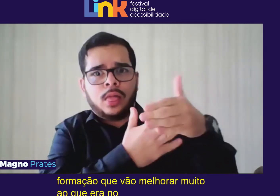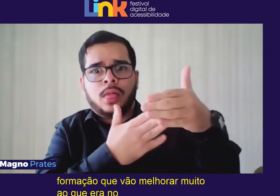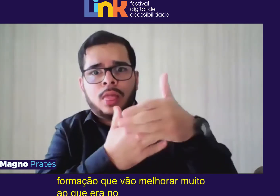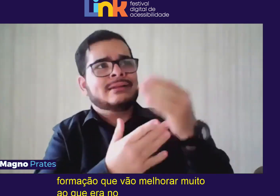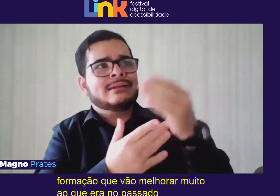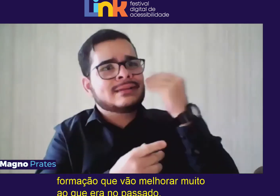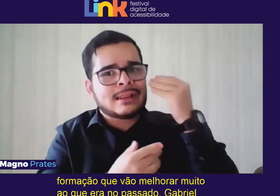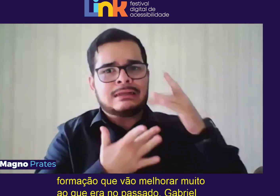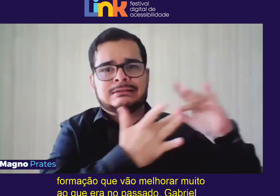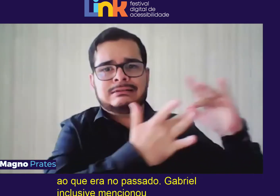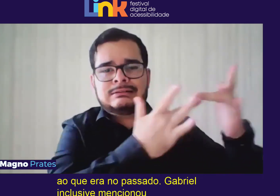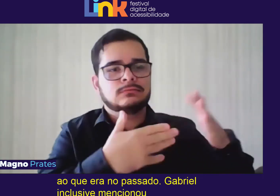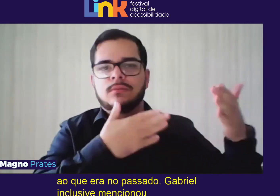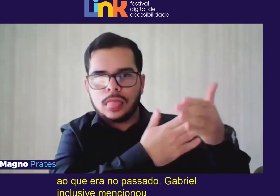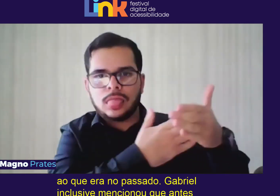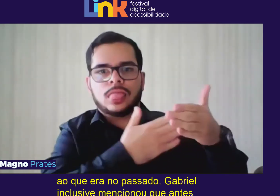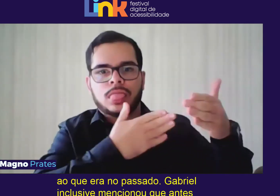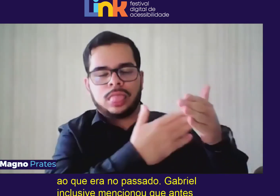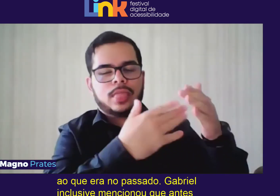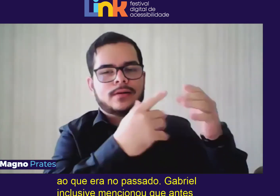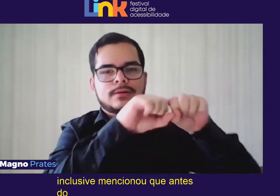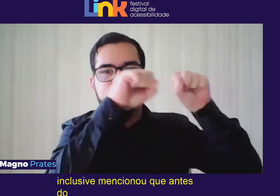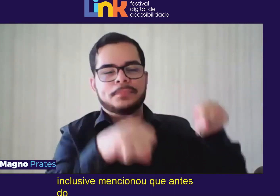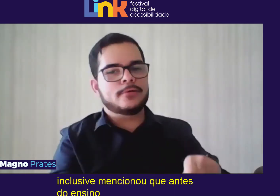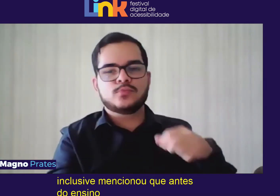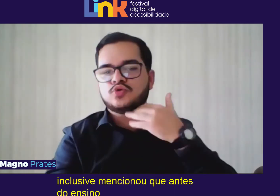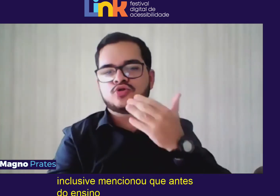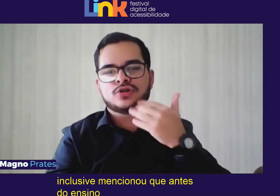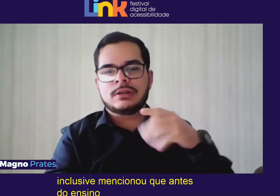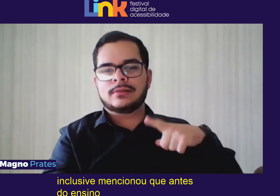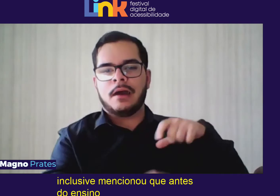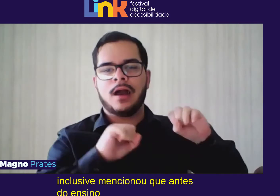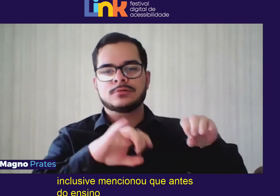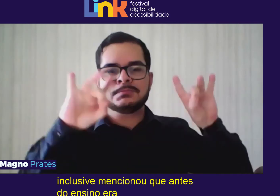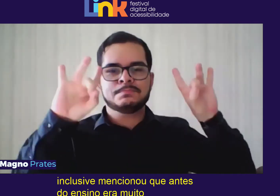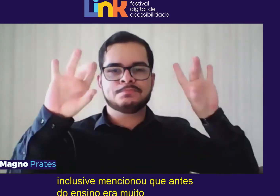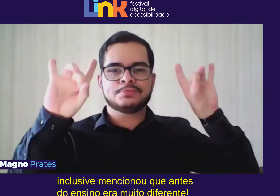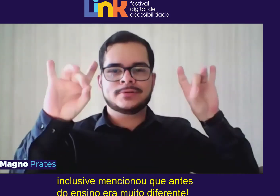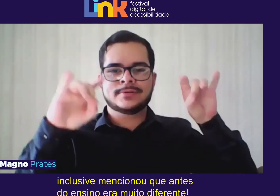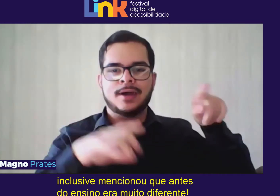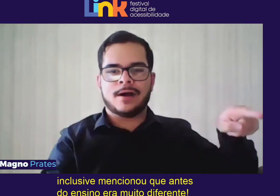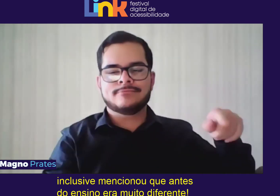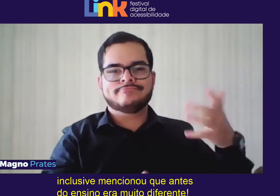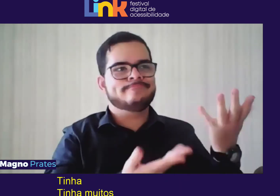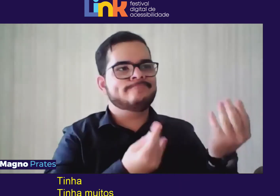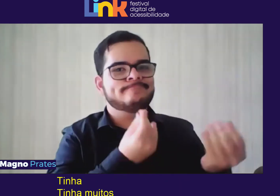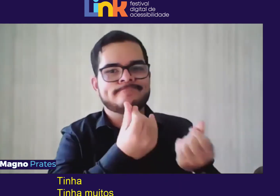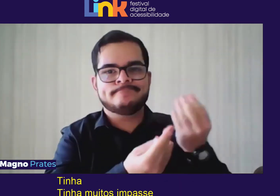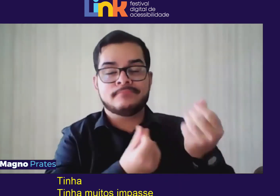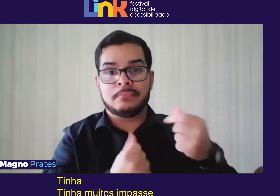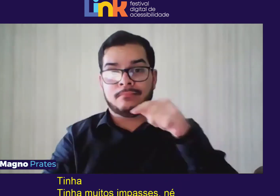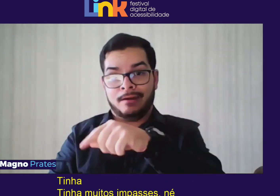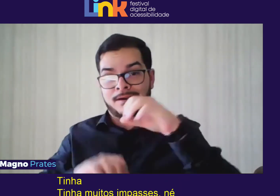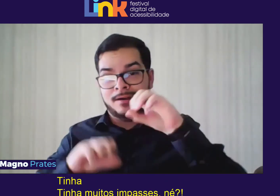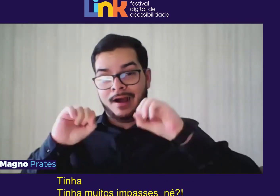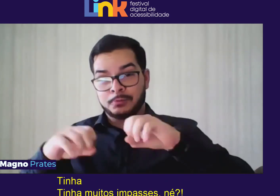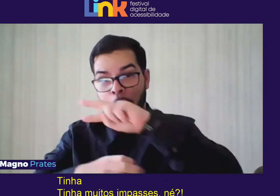muito diferente, a gente tinha muitos impasses, né? E o sistema de educação ele não era funcional, eles chamavam de educação